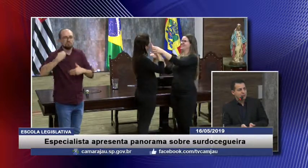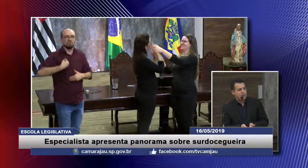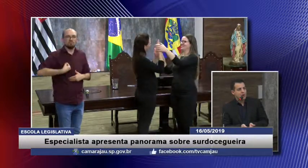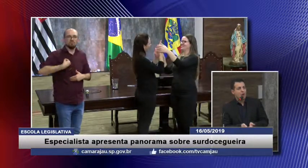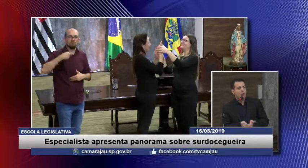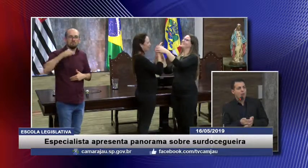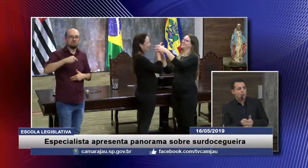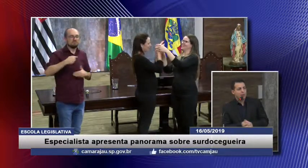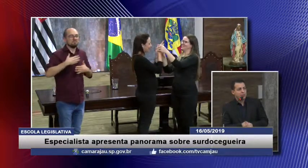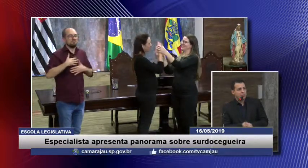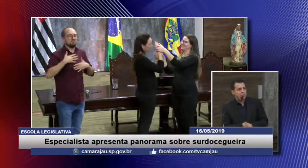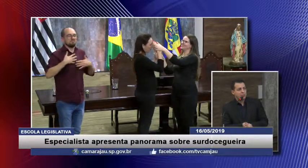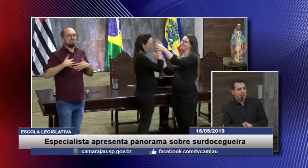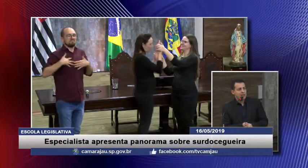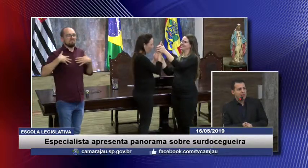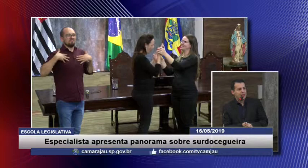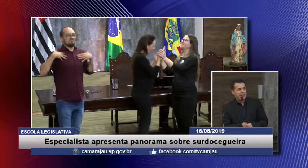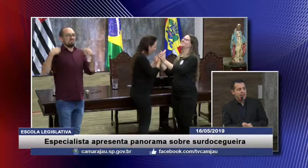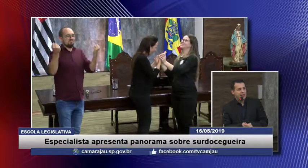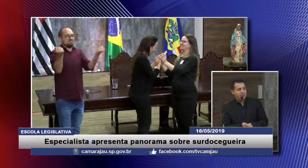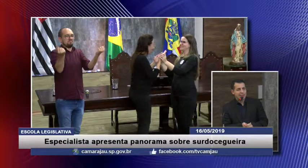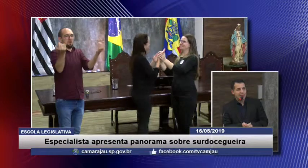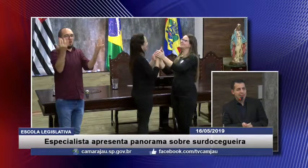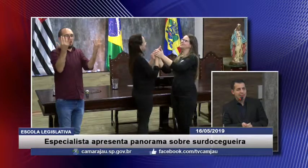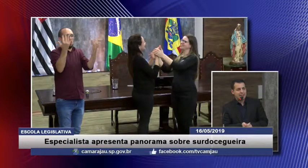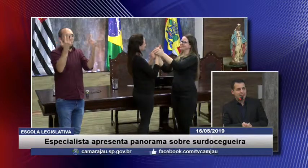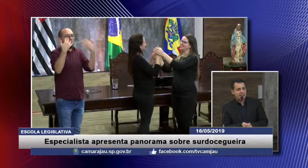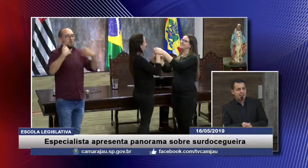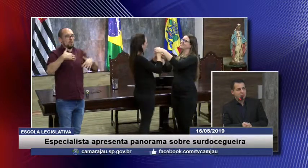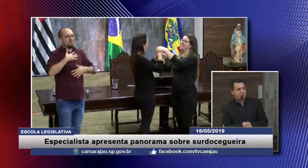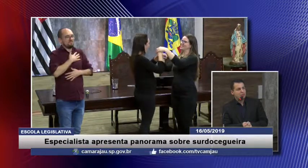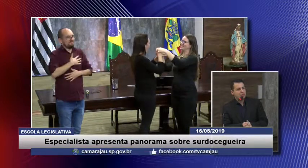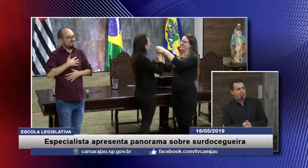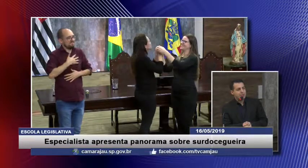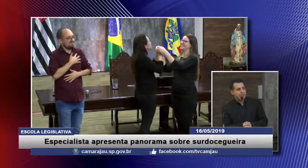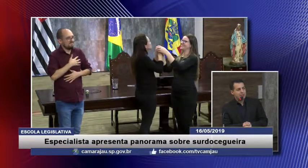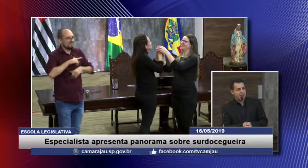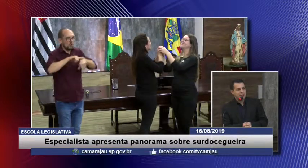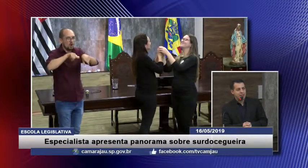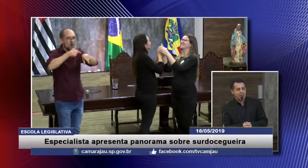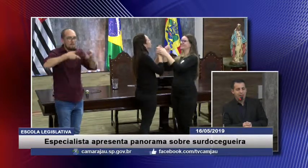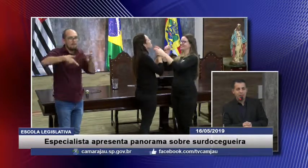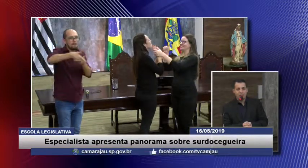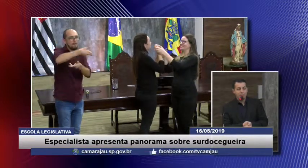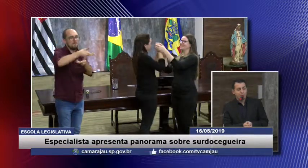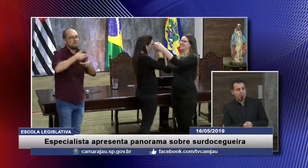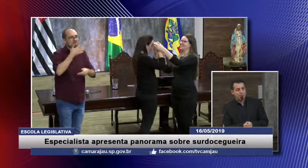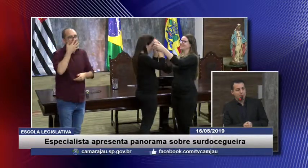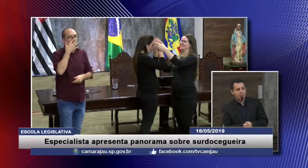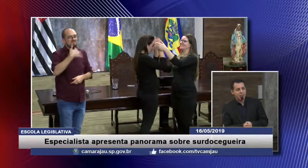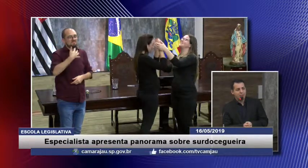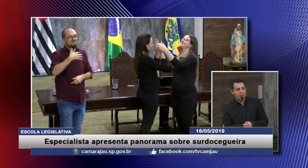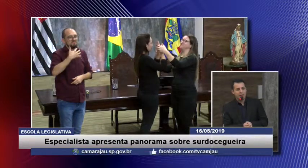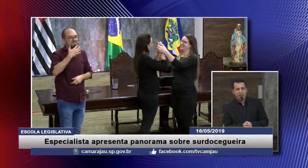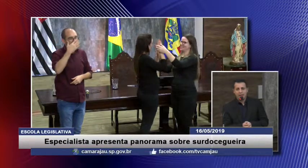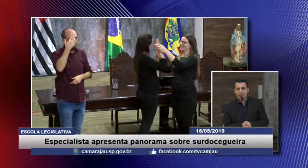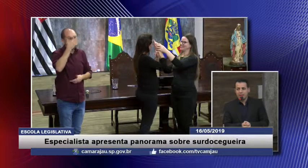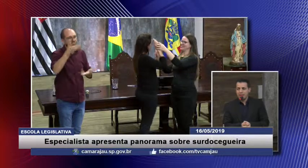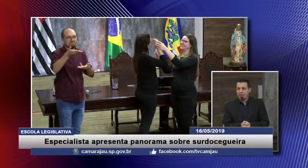vocês, foi uma honra poder compartilhar essas horas agradáveis de muito conhecimento, né, de muita